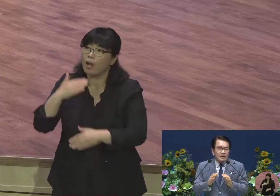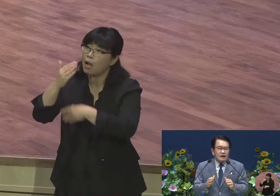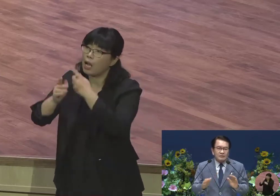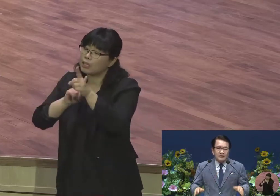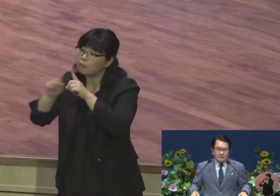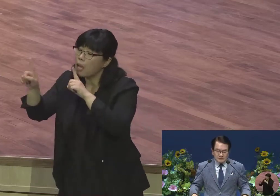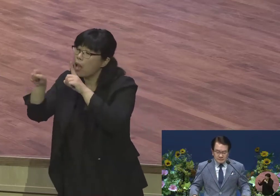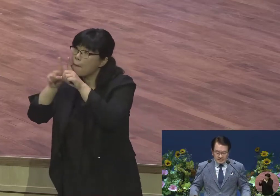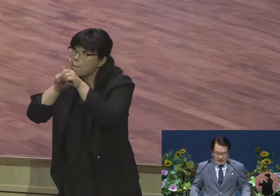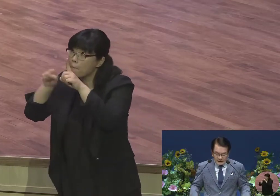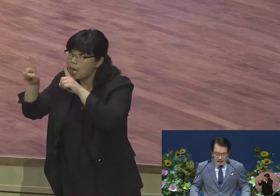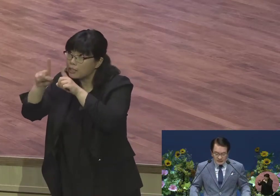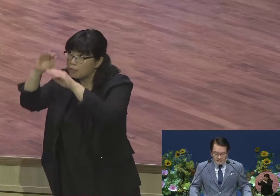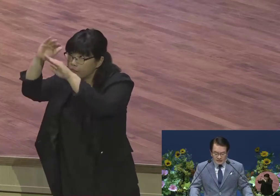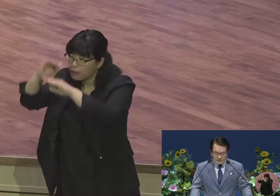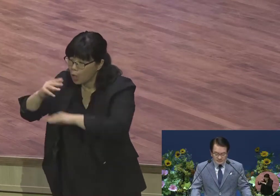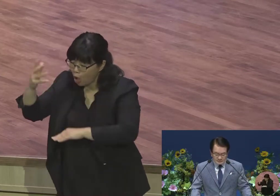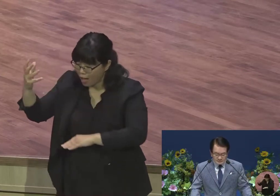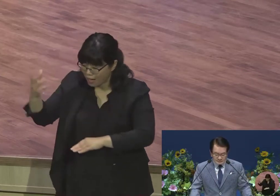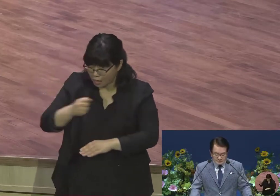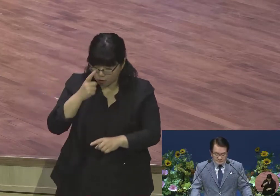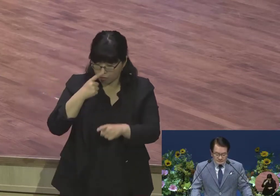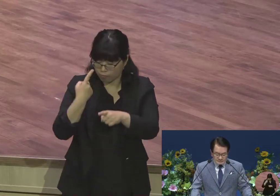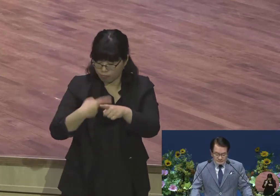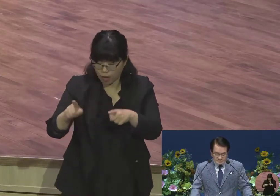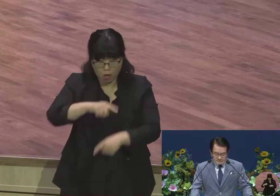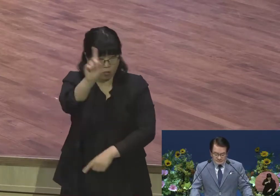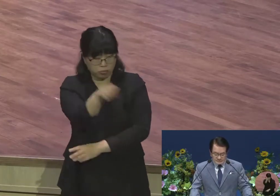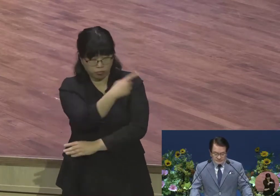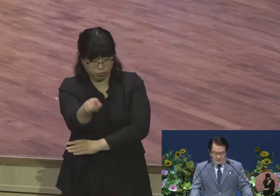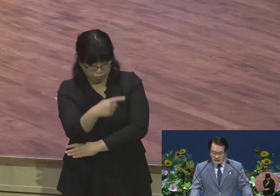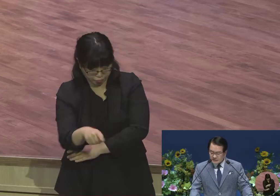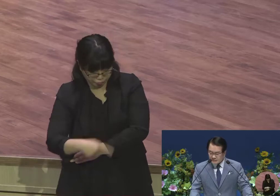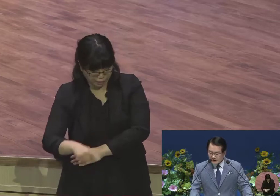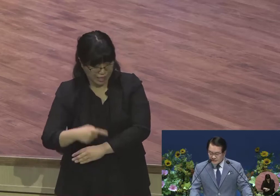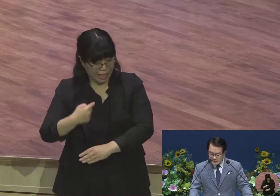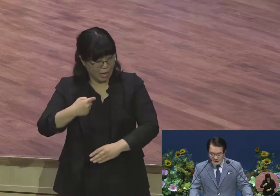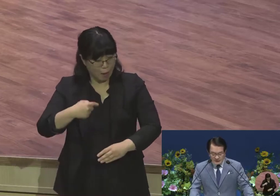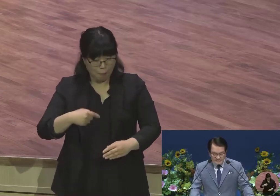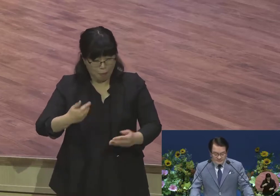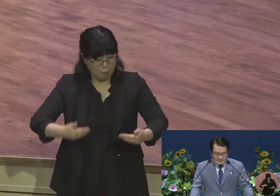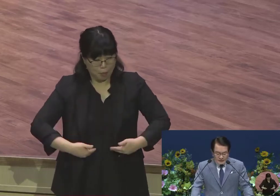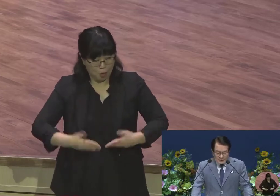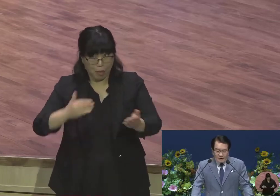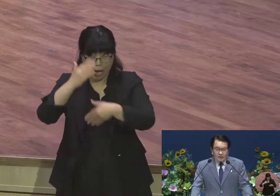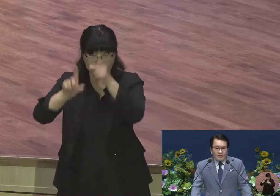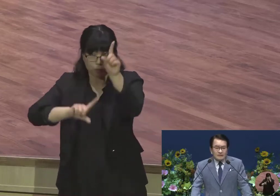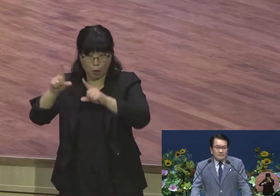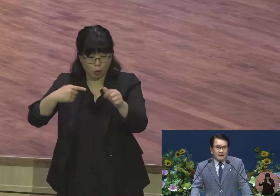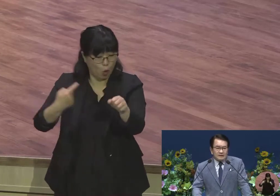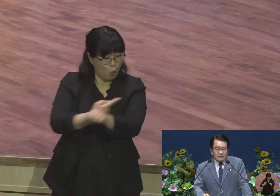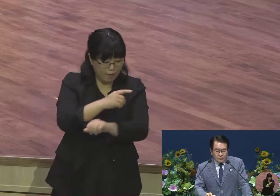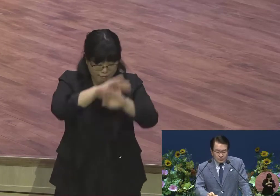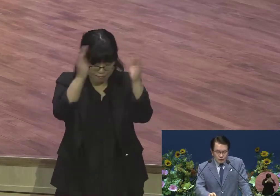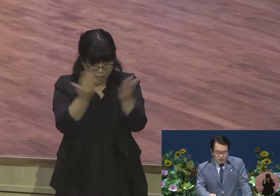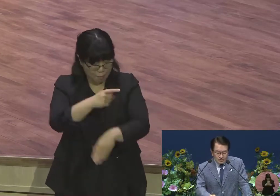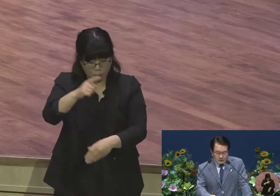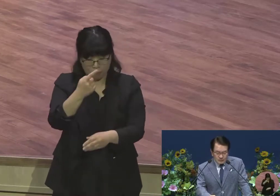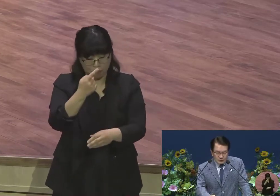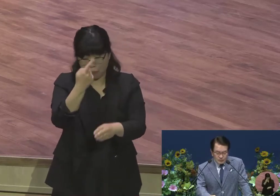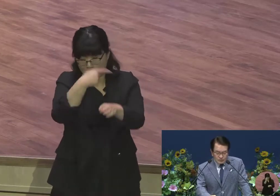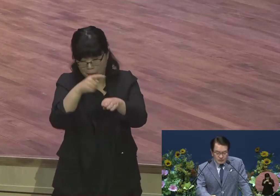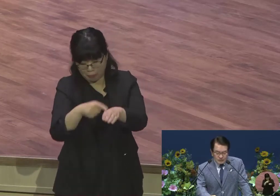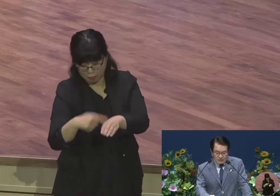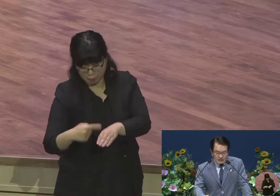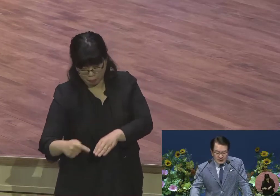잘라내면 돼요 다 깎으면 돼요 깎으시기 바랍니다 로마스 8장 5절